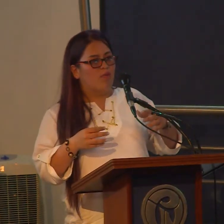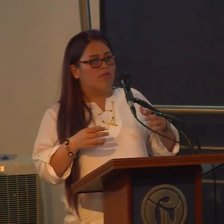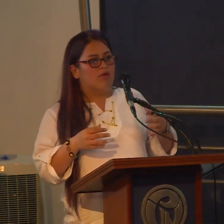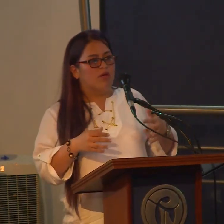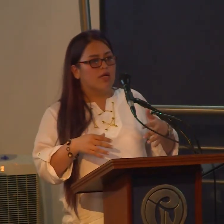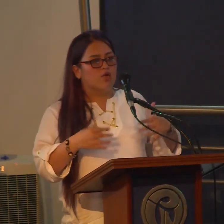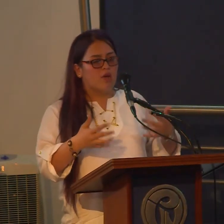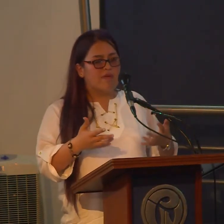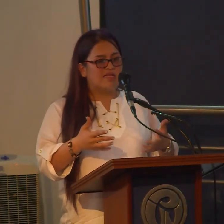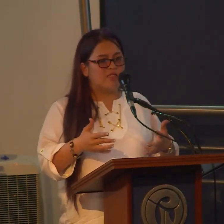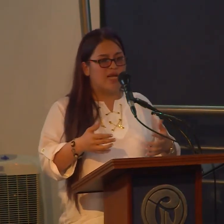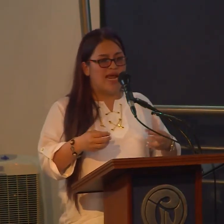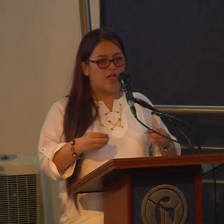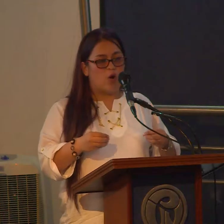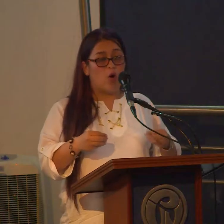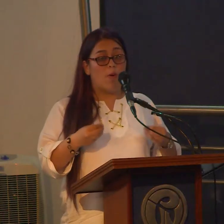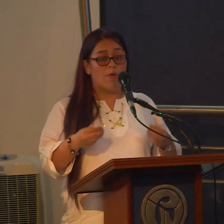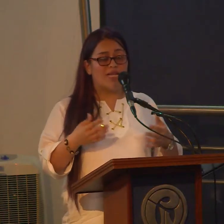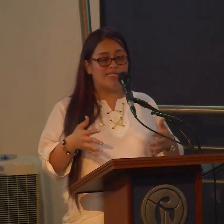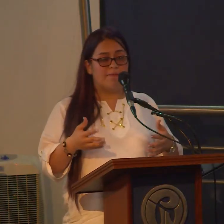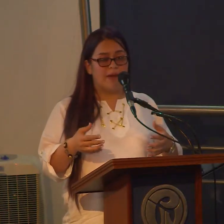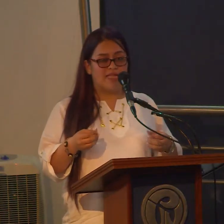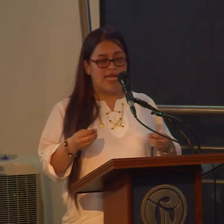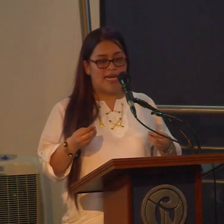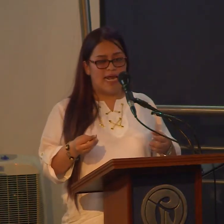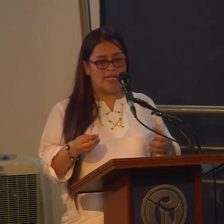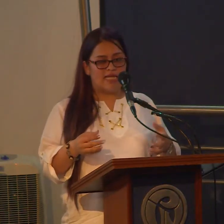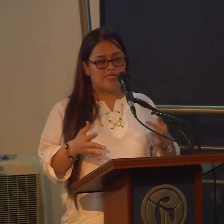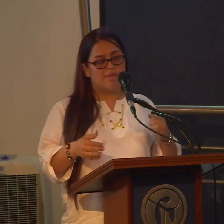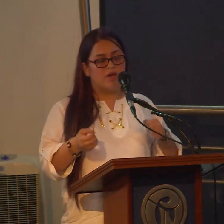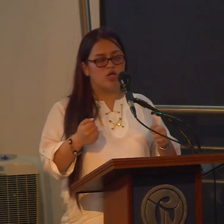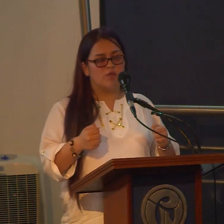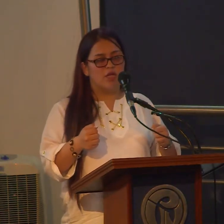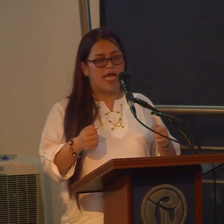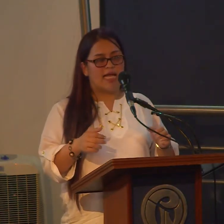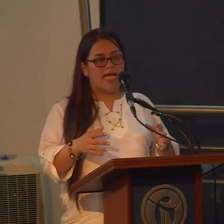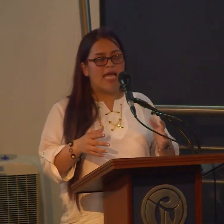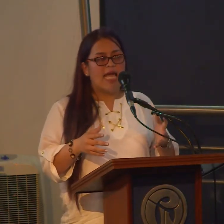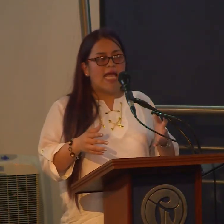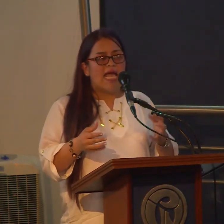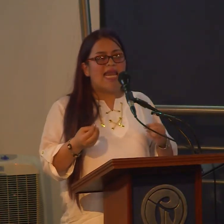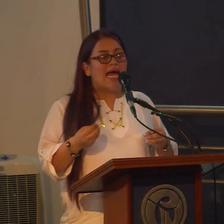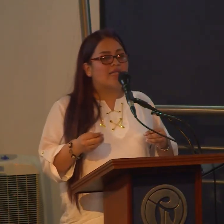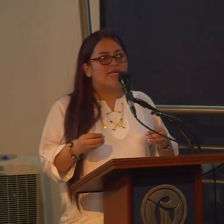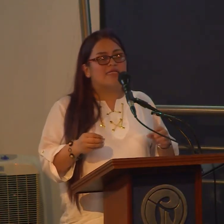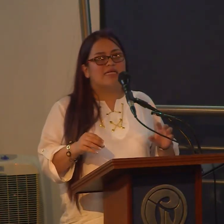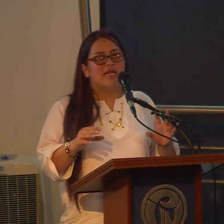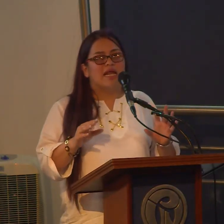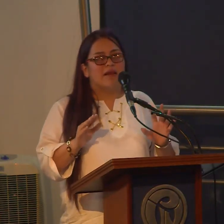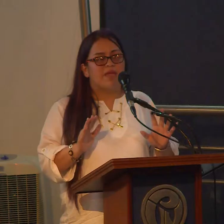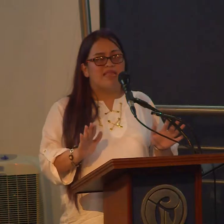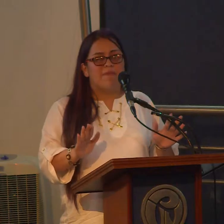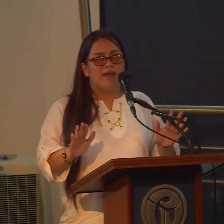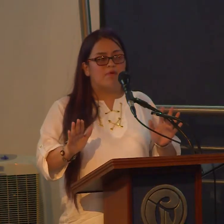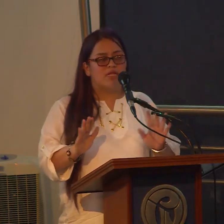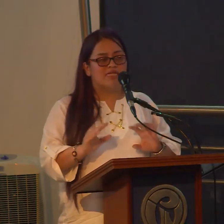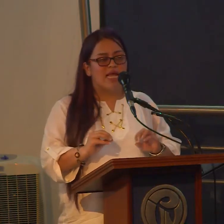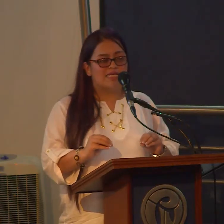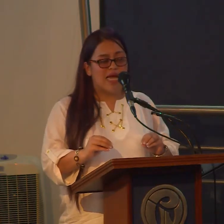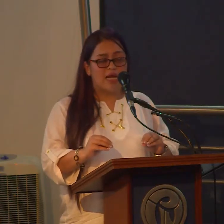como, ¿tú qué piensas sobre el arte o cómo podrías implementar el arte? Ella siempre nos respondía que el arte es la herramienta